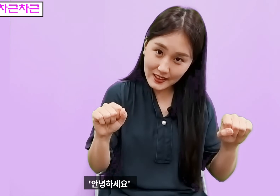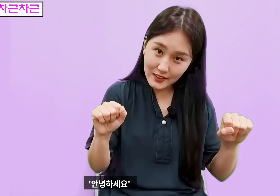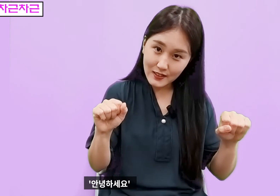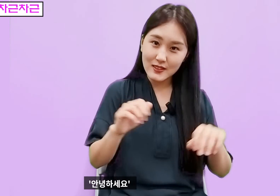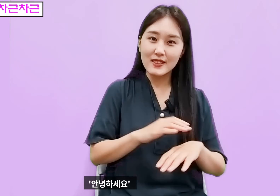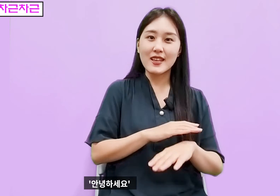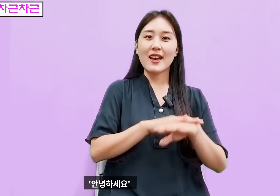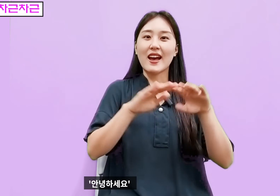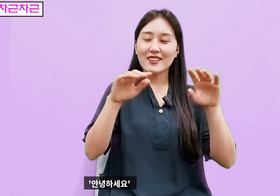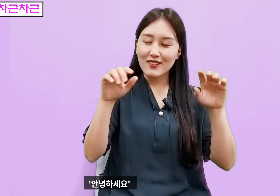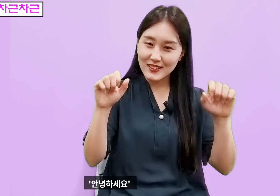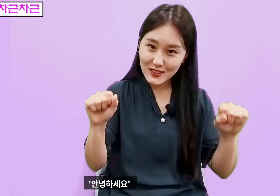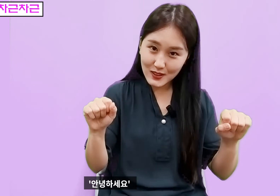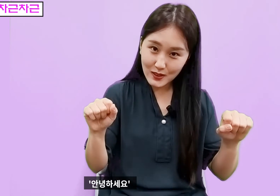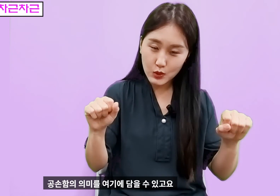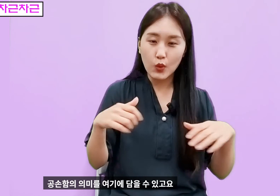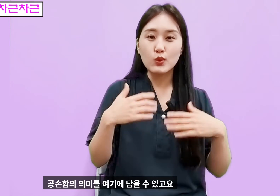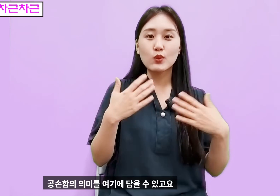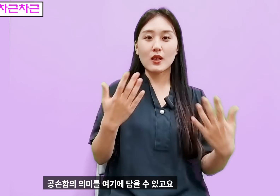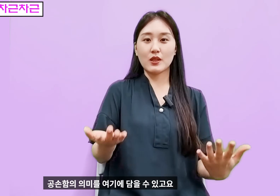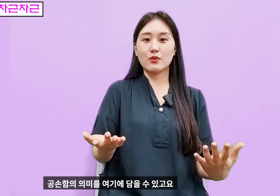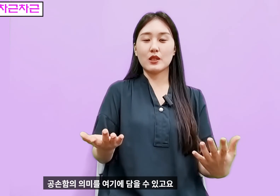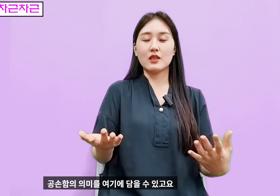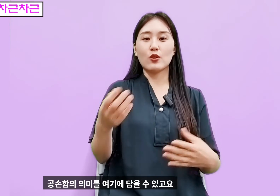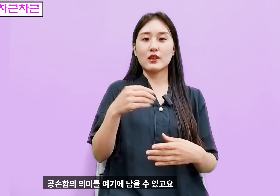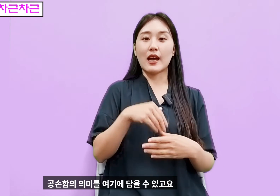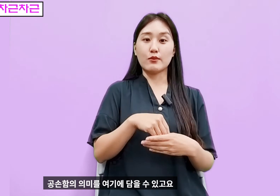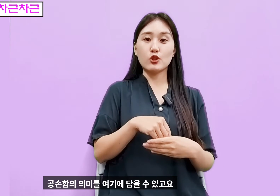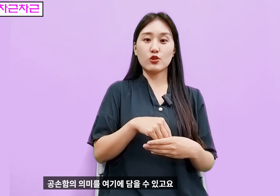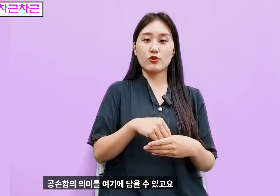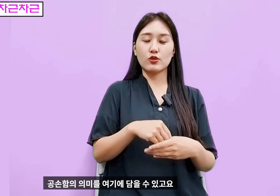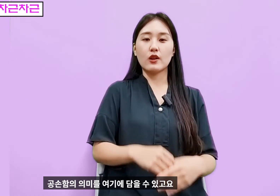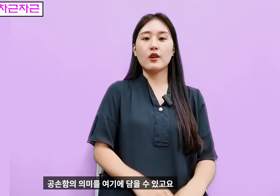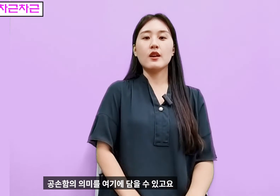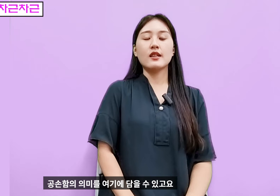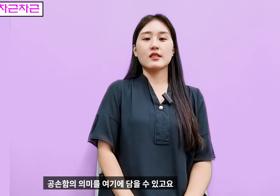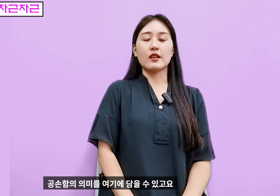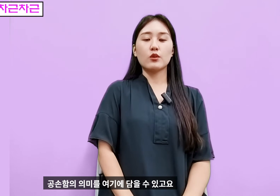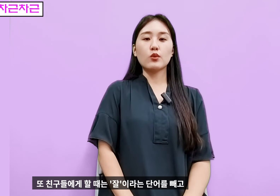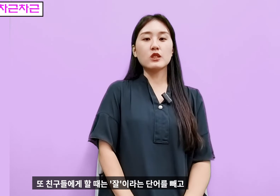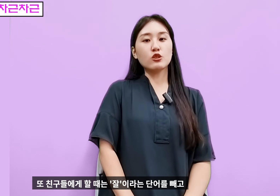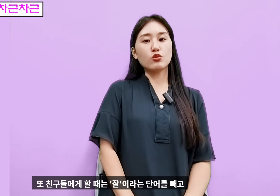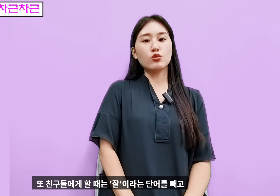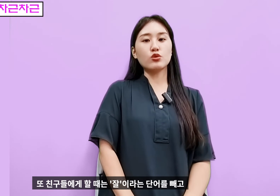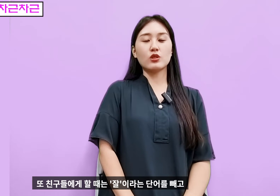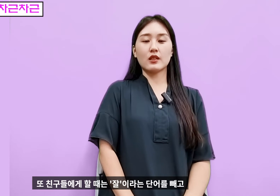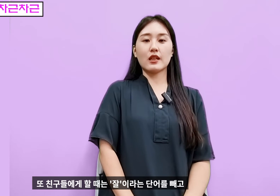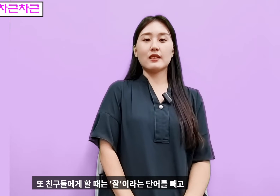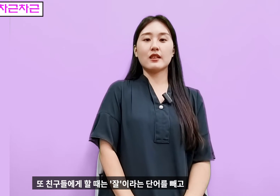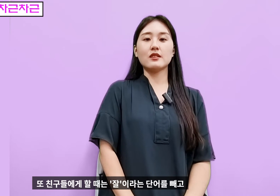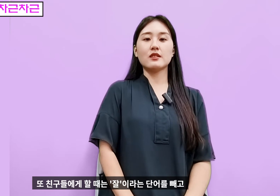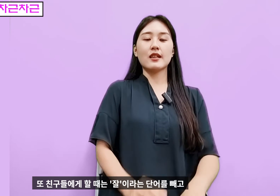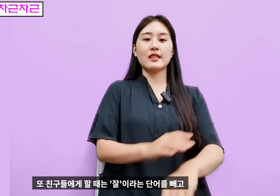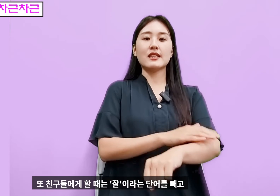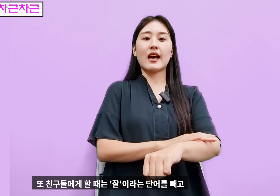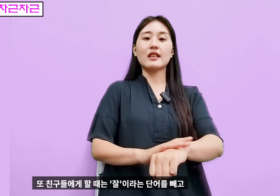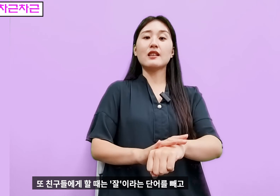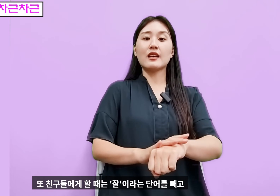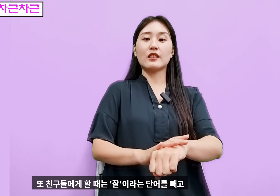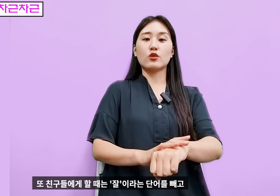안녕하세요. 안녕하셨어요. 좀 공손함의 의미를 여기 담을 수 있고요. 자, 또 친구들에게 할 때는 이 잘이라는 단어를